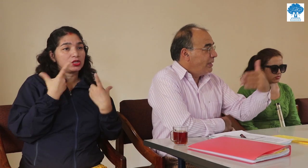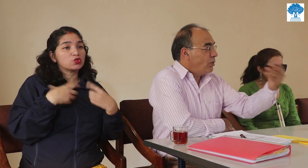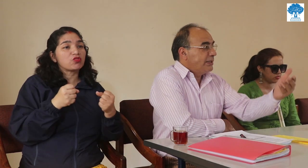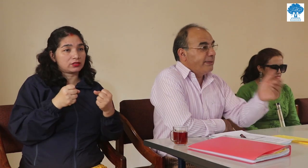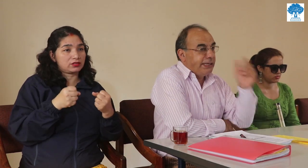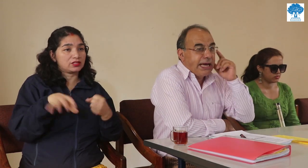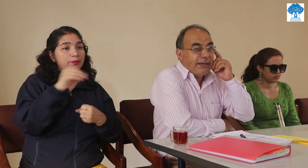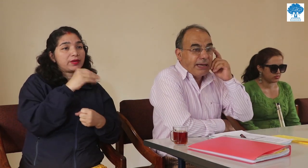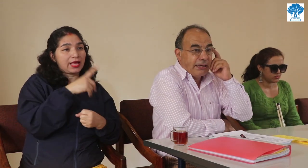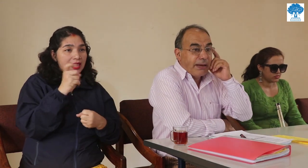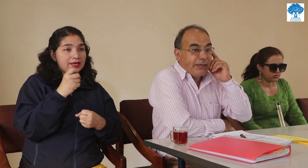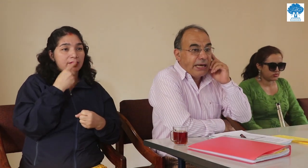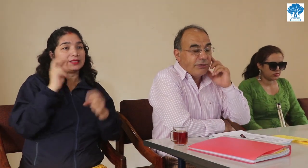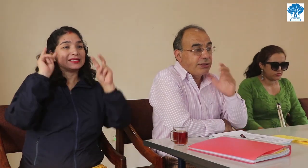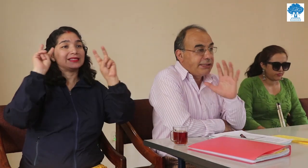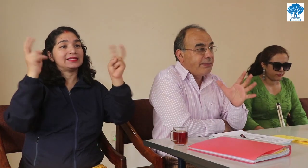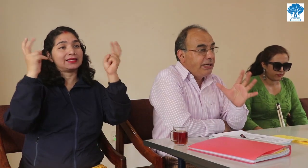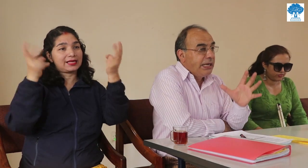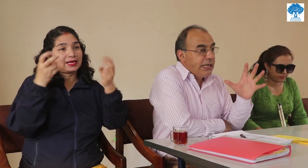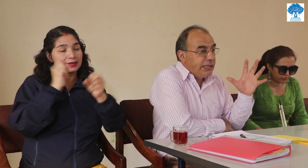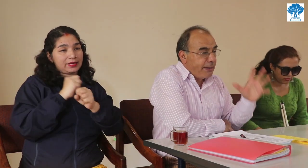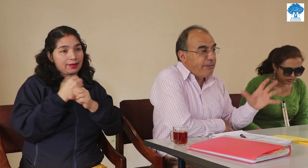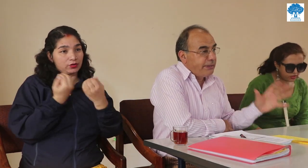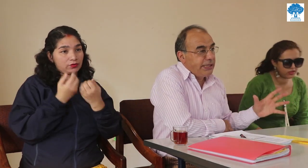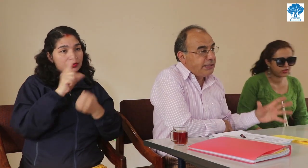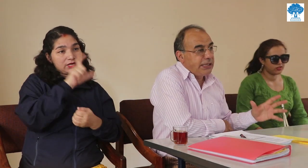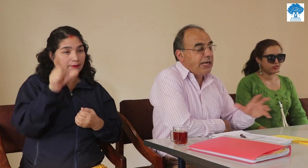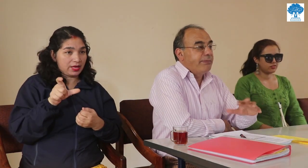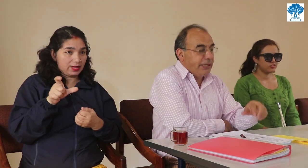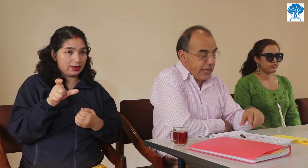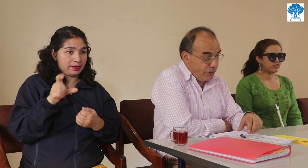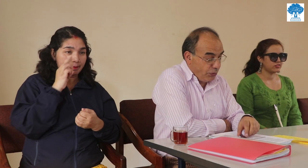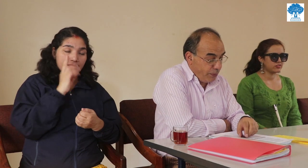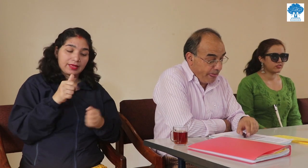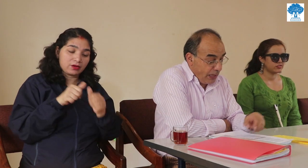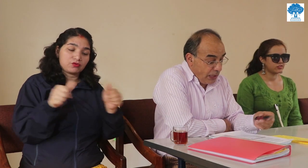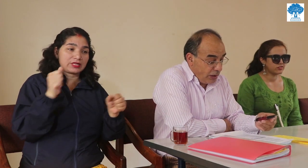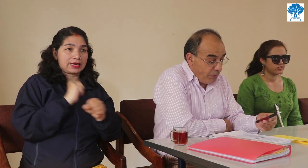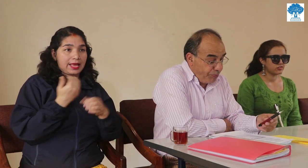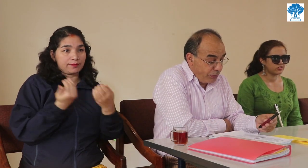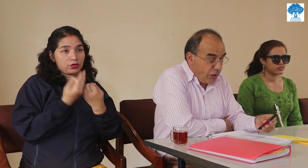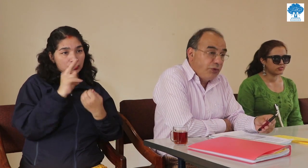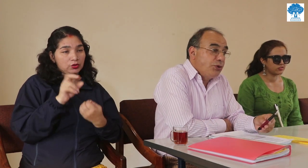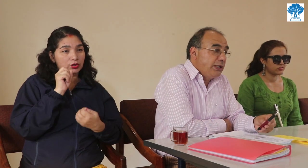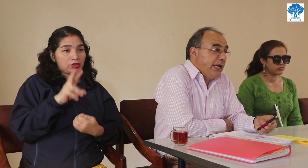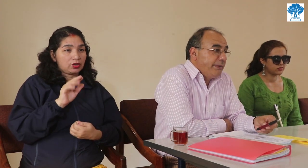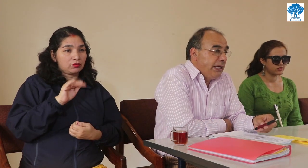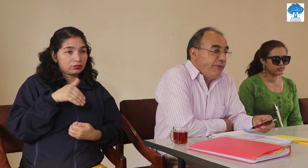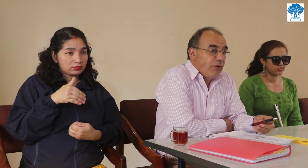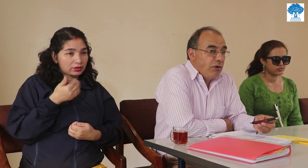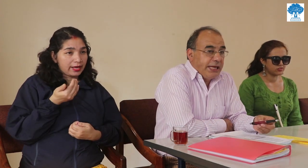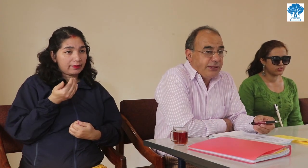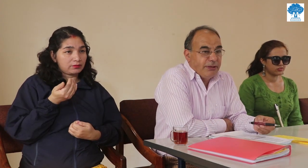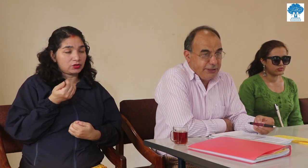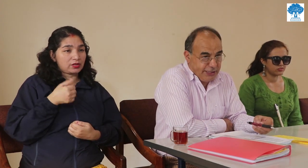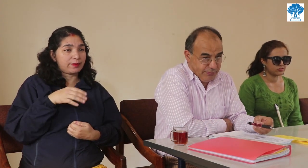सबैको लागि स्वास्थ्य भन्ने नारामा काम भइरहेको थियो संसारभरि. नेपालमा पनि त्यही अनुसारले काम भइरहेको थियो तर अनफोर्चुनेटली हामीले हेल्थ